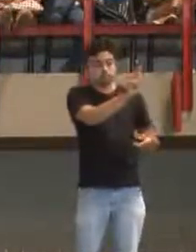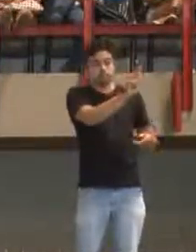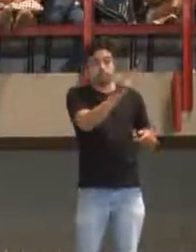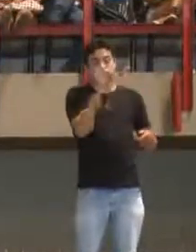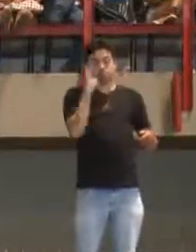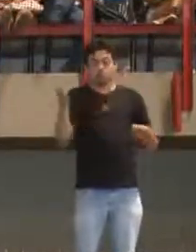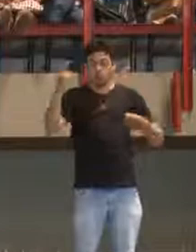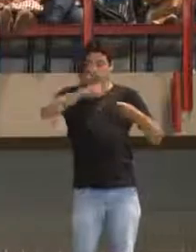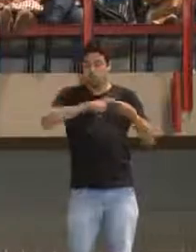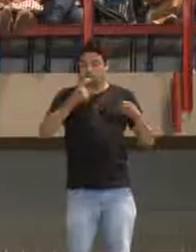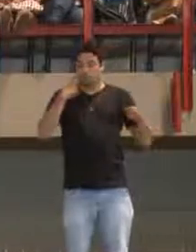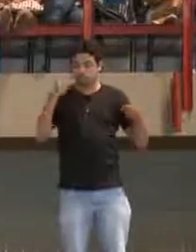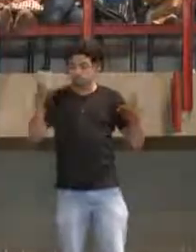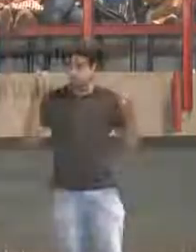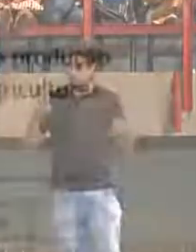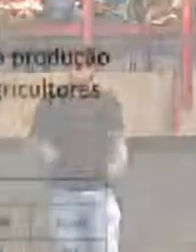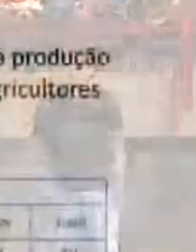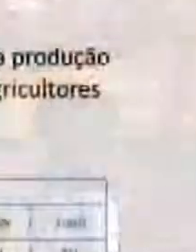vou voltar, tá legal?